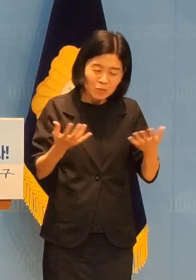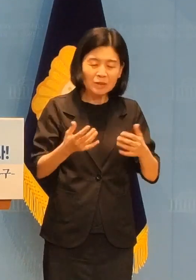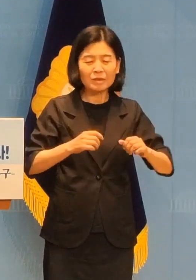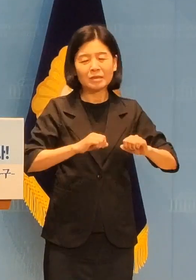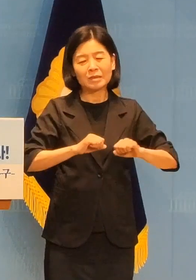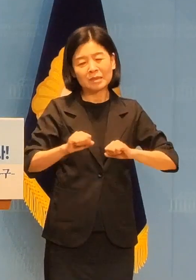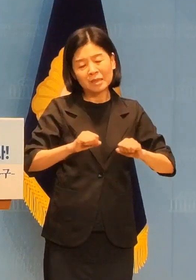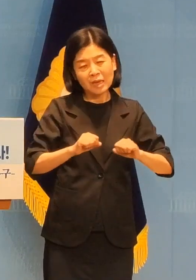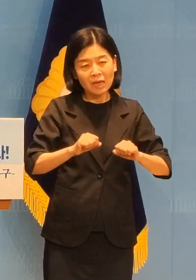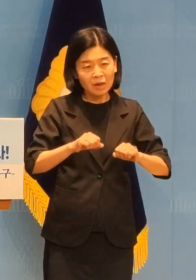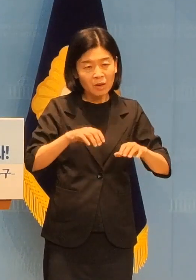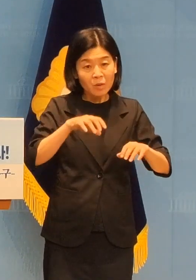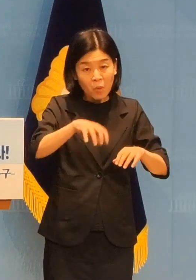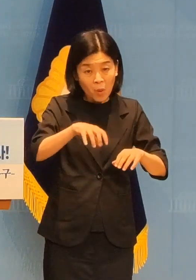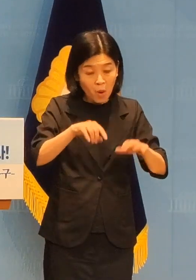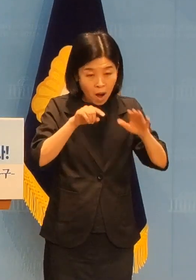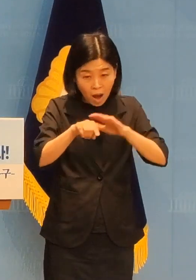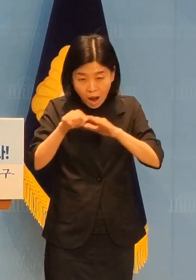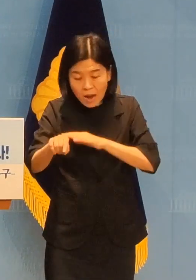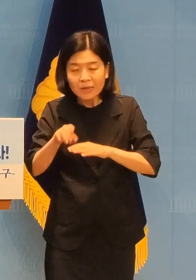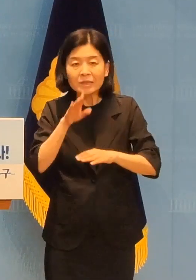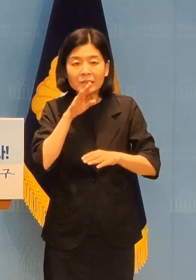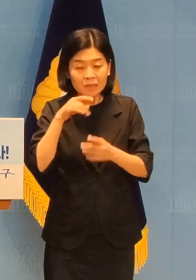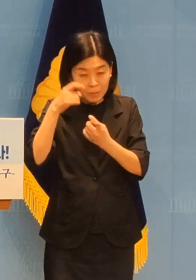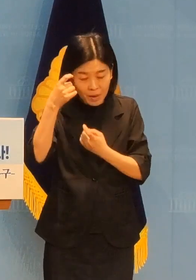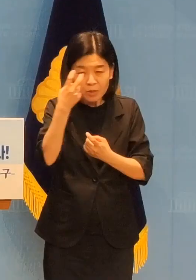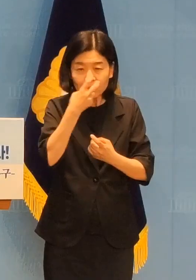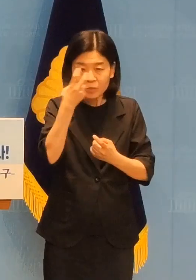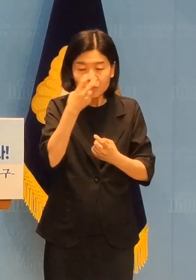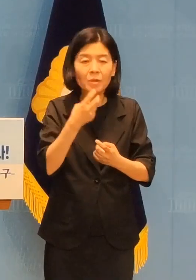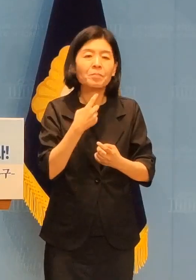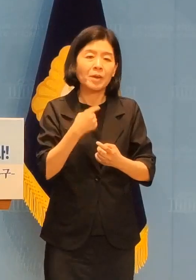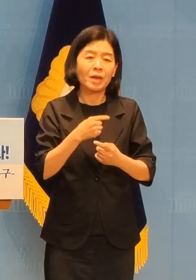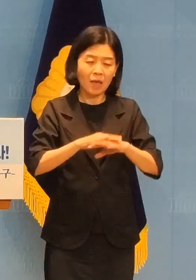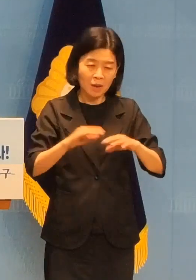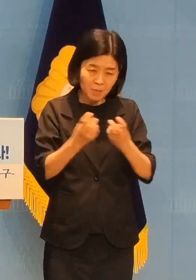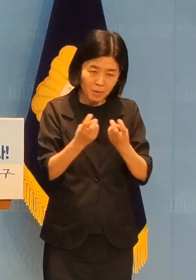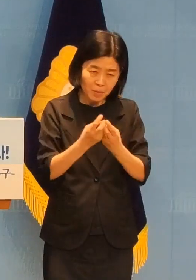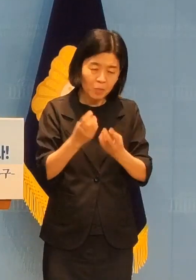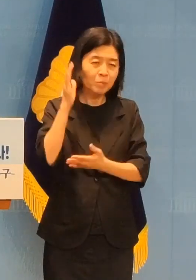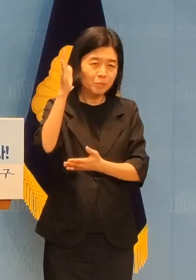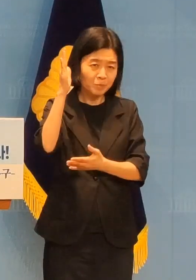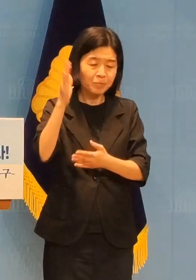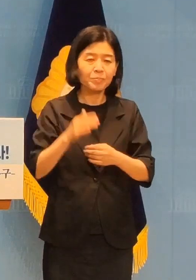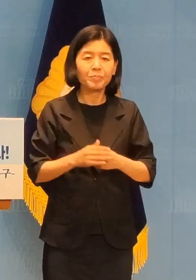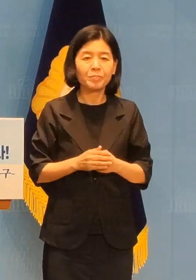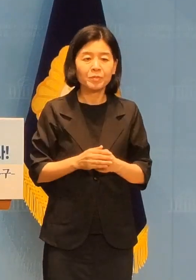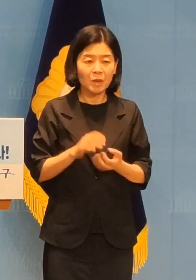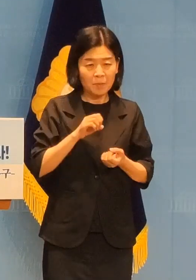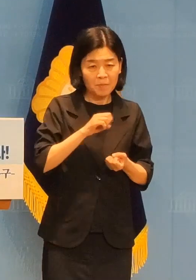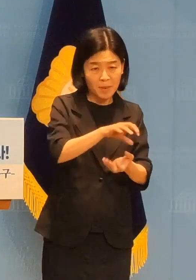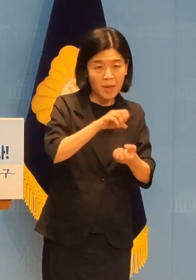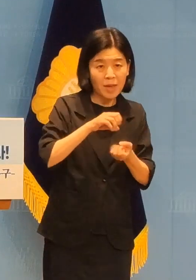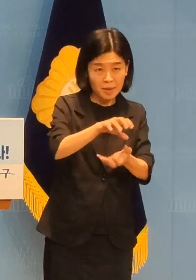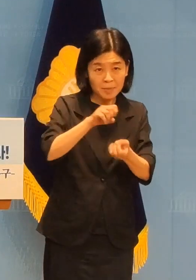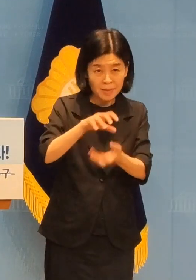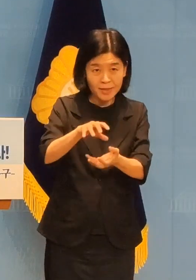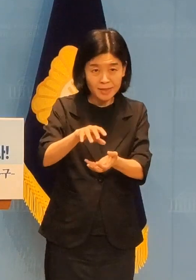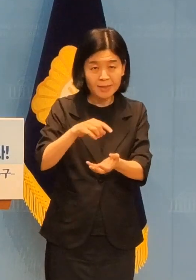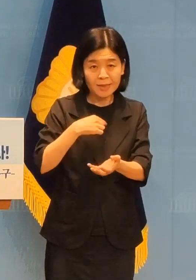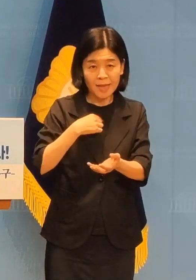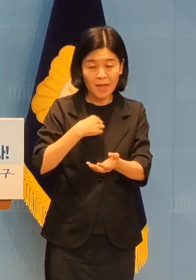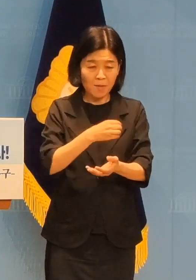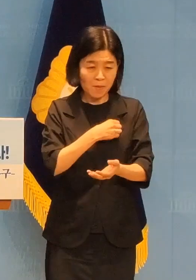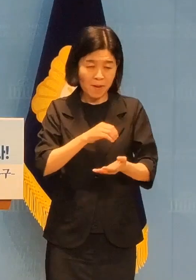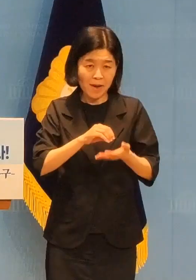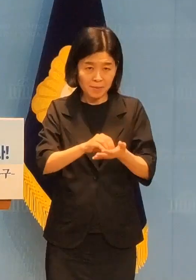촉구하는 기자회견을 진행한 바 있습니다. 그리고 저는 배민 커넥터 라이더로 가입해 도보